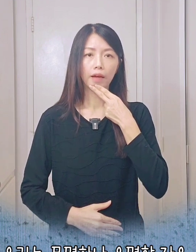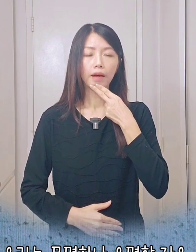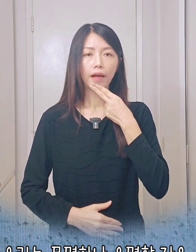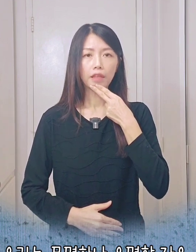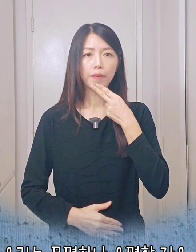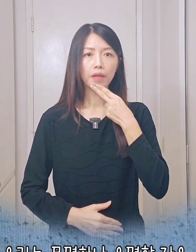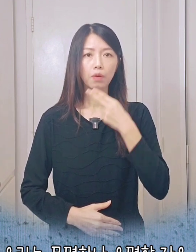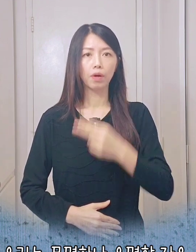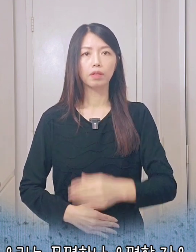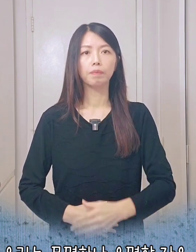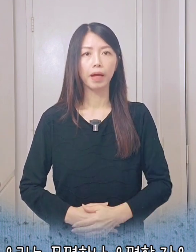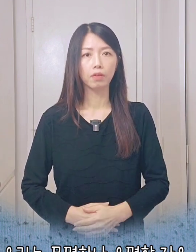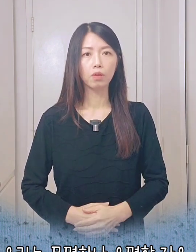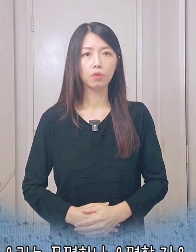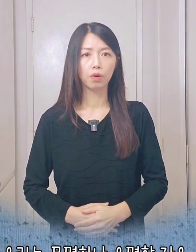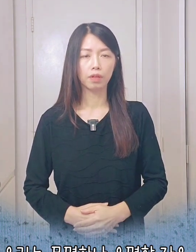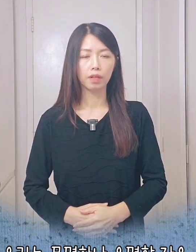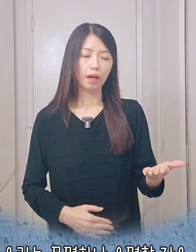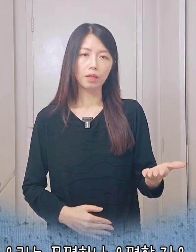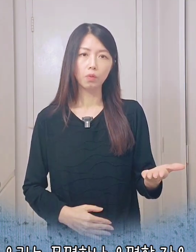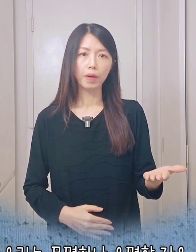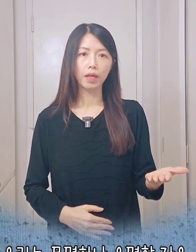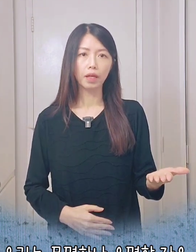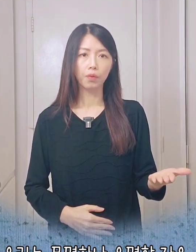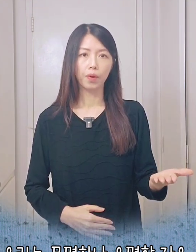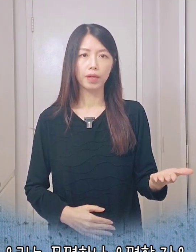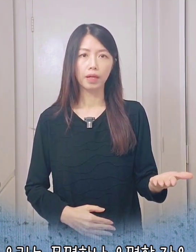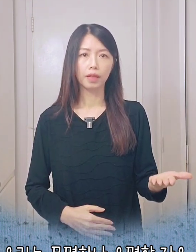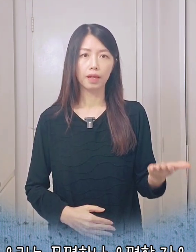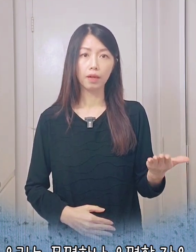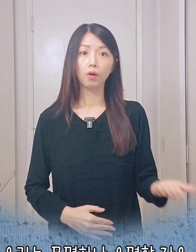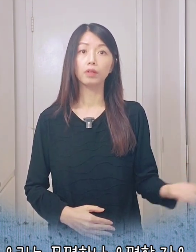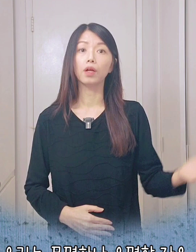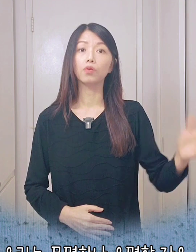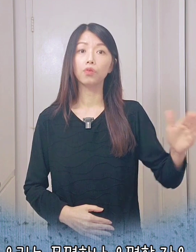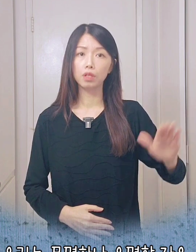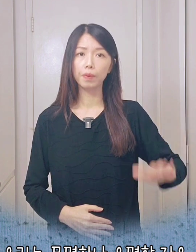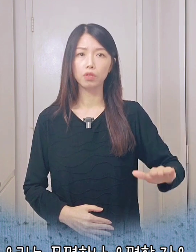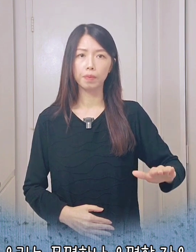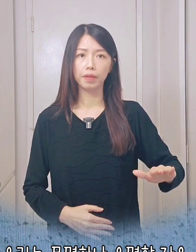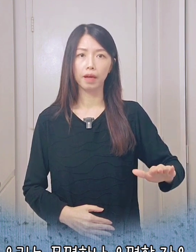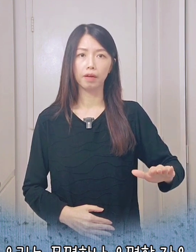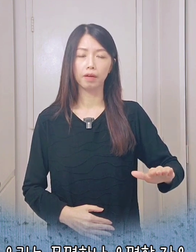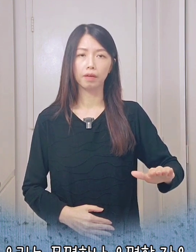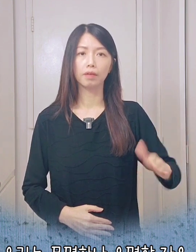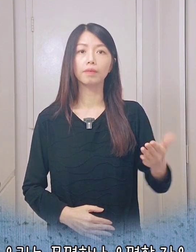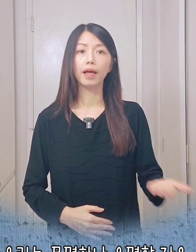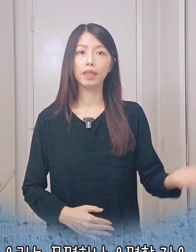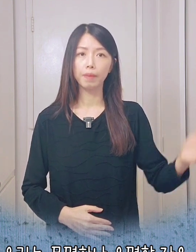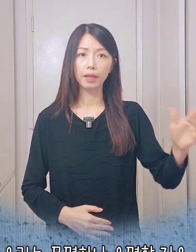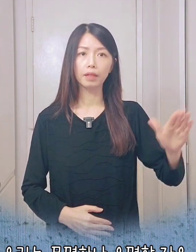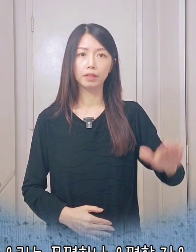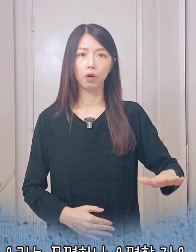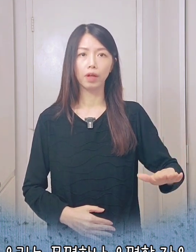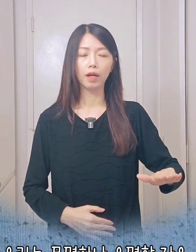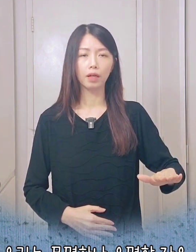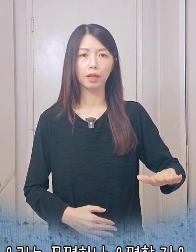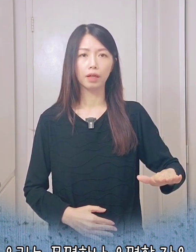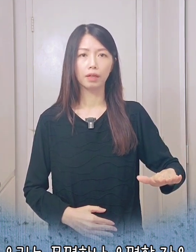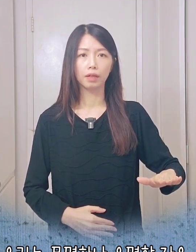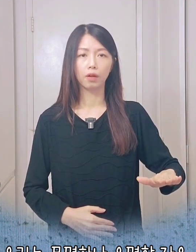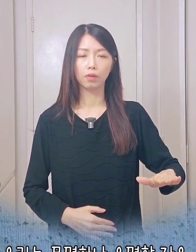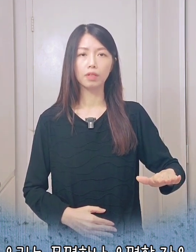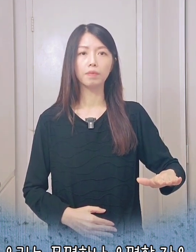하나. 하지만이라고 하는 반전 수어는요, 손바닥이 위로 이 상태에서 그대로 뒤집어 주시면 돼요. 하지만,